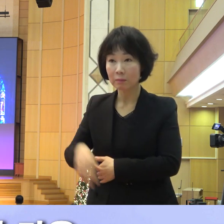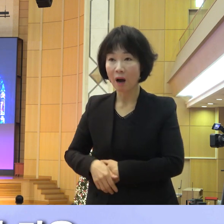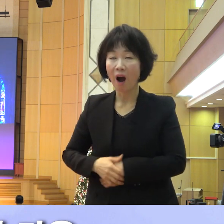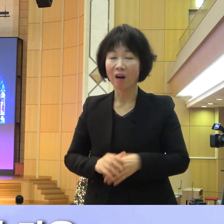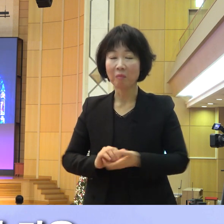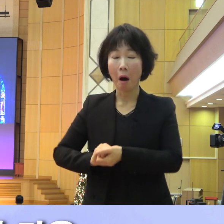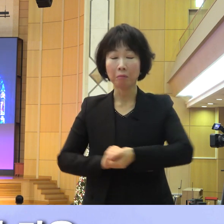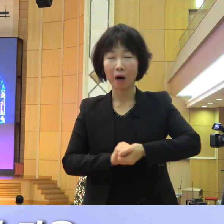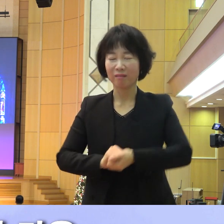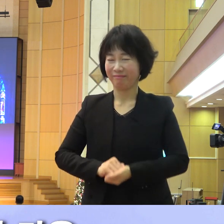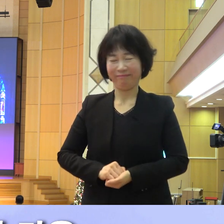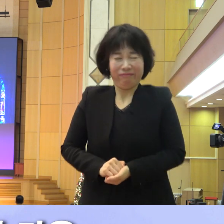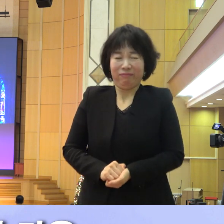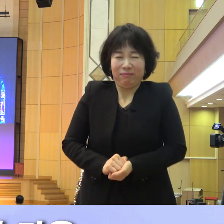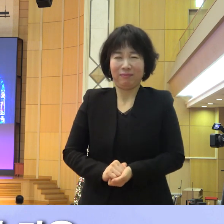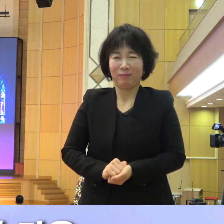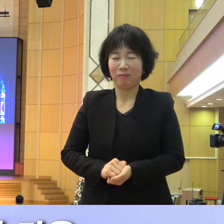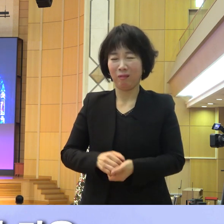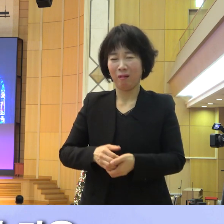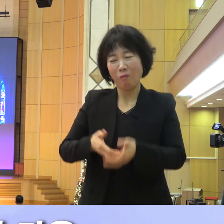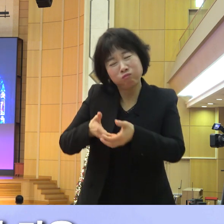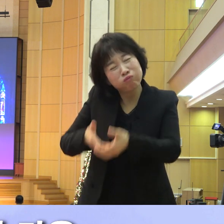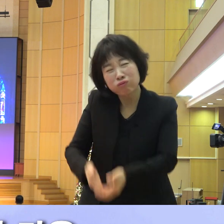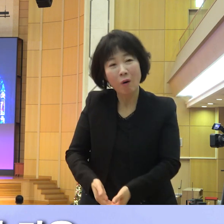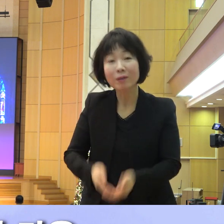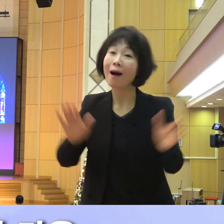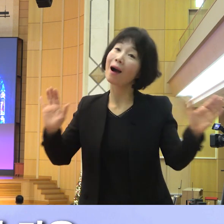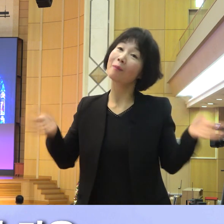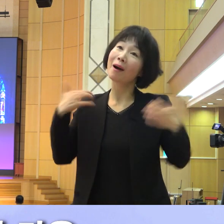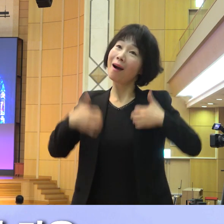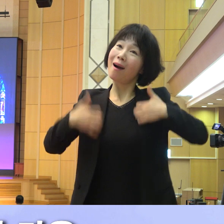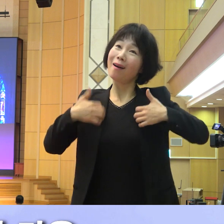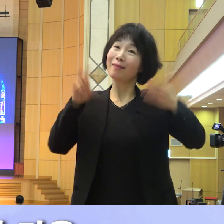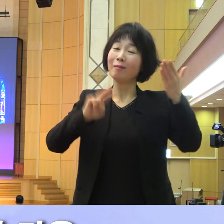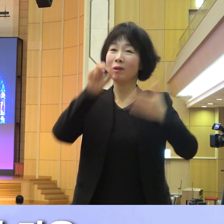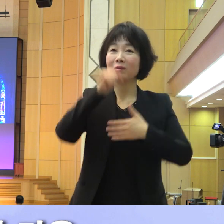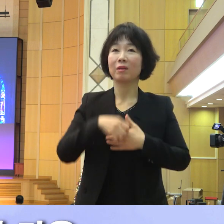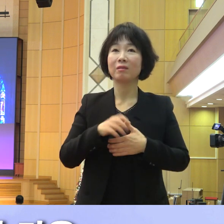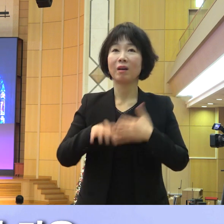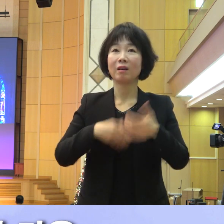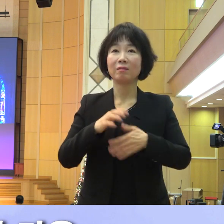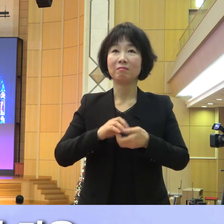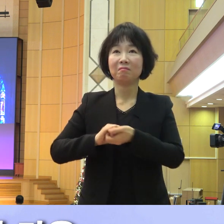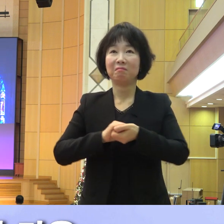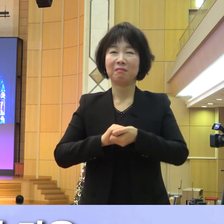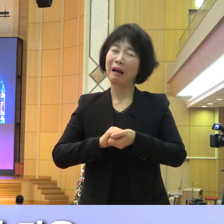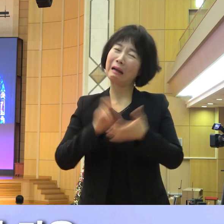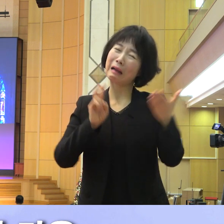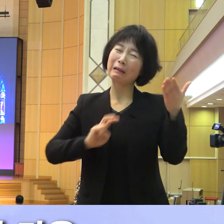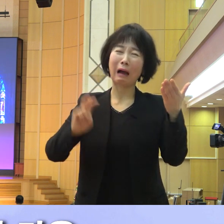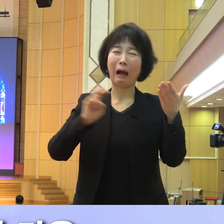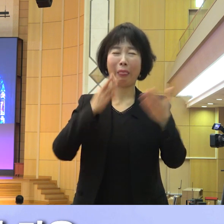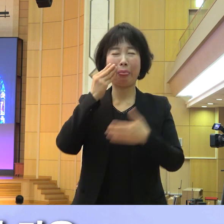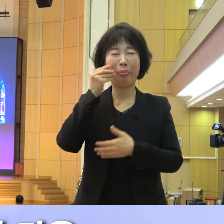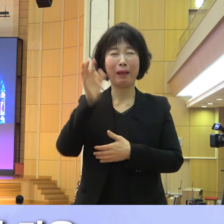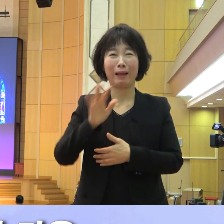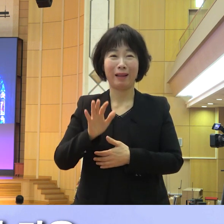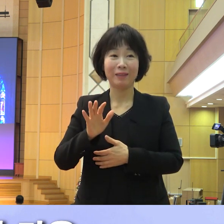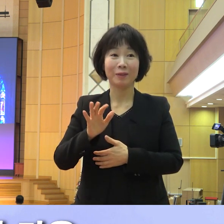여러분들이 찬양을 집에서 많이 듣긴 했는데 잘 익혀지지